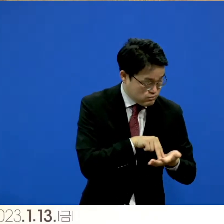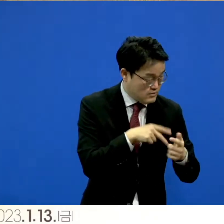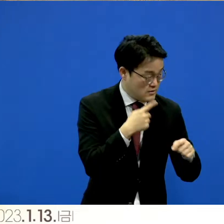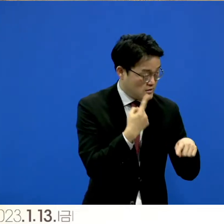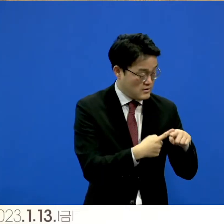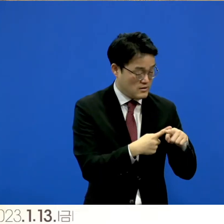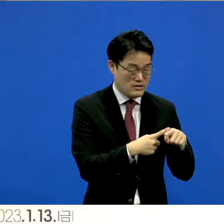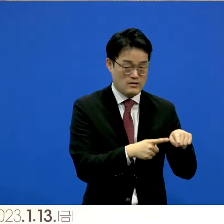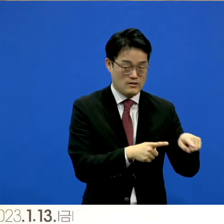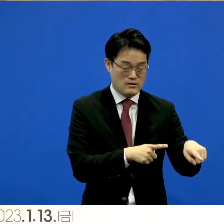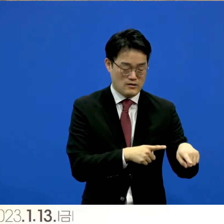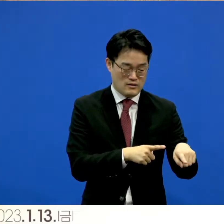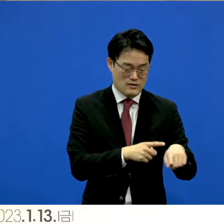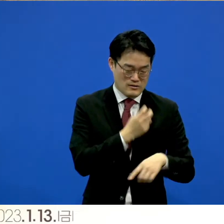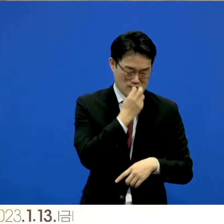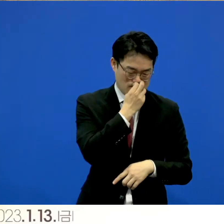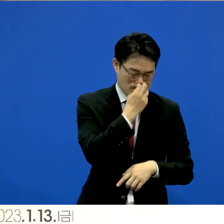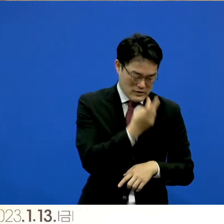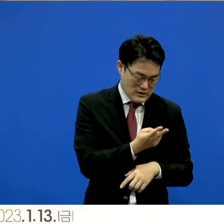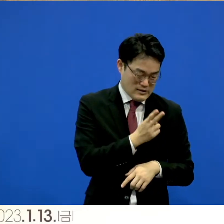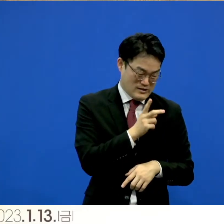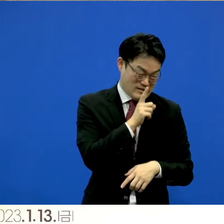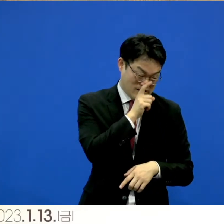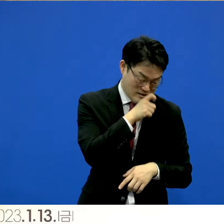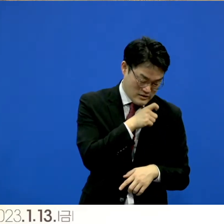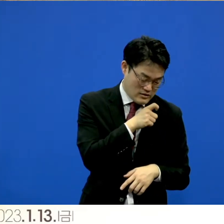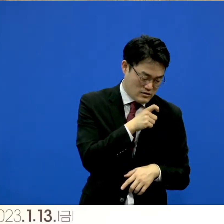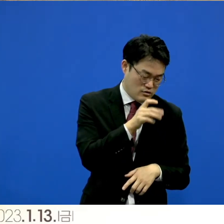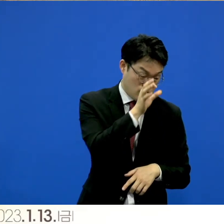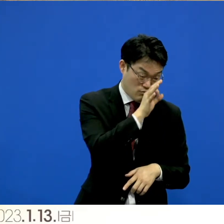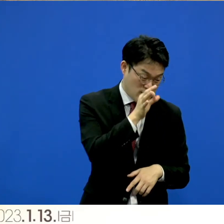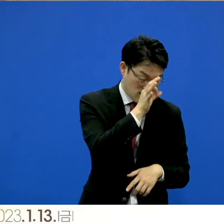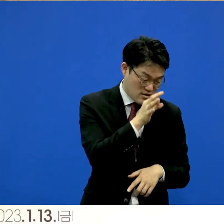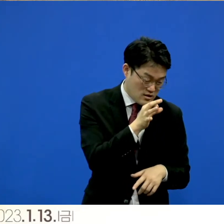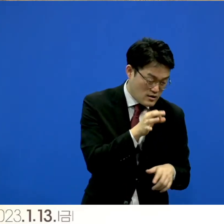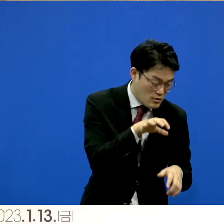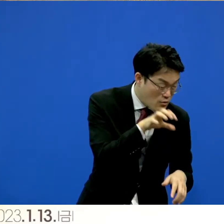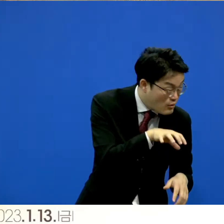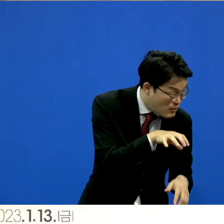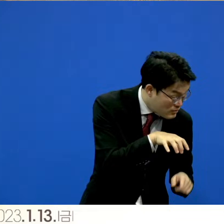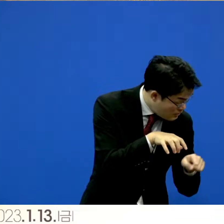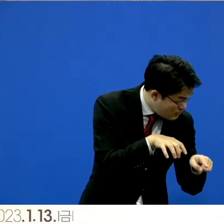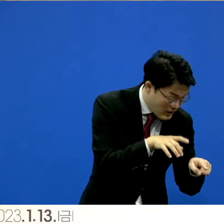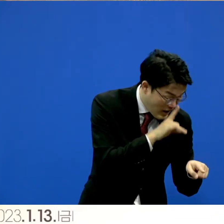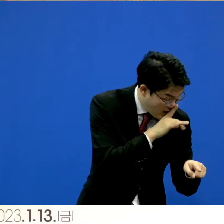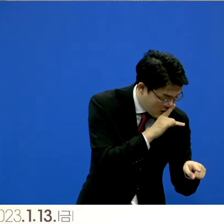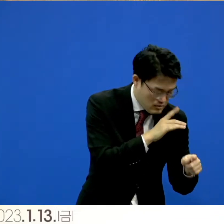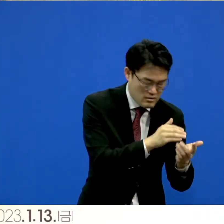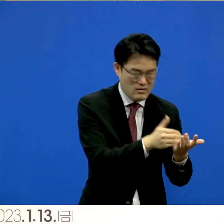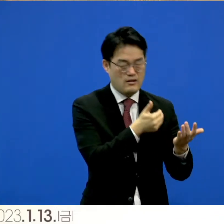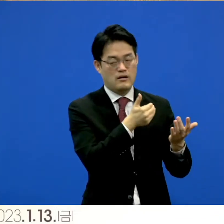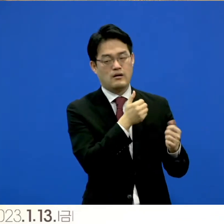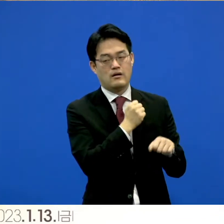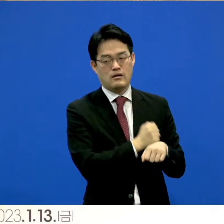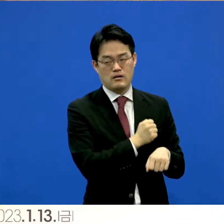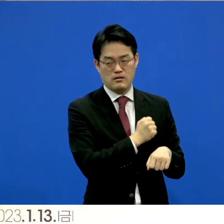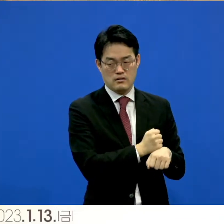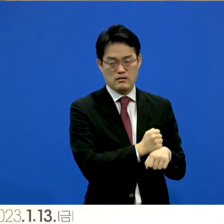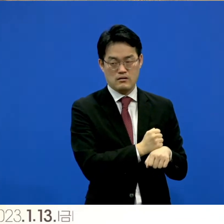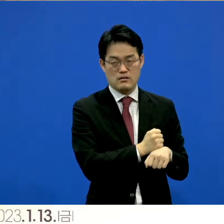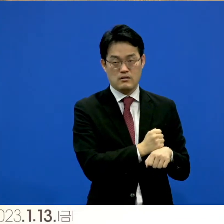돼지 우리에서도 밀려납니다. 더 이상 그를 받아줄 곳이 없습니다. 배제의 사회라고 그러죠.